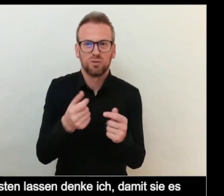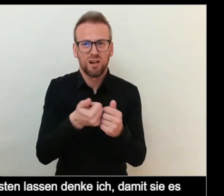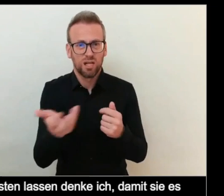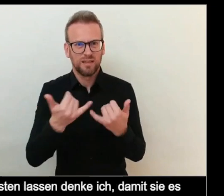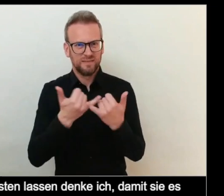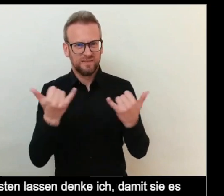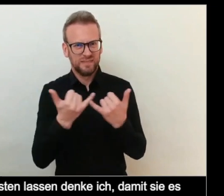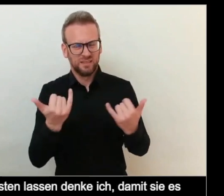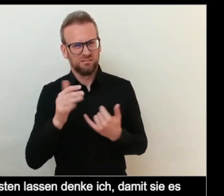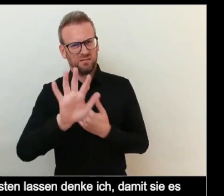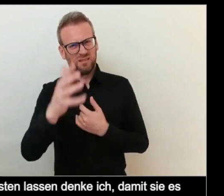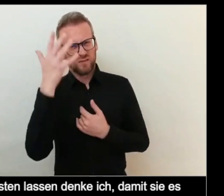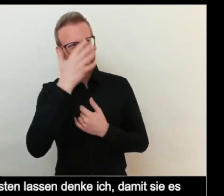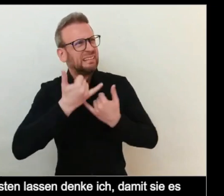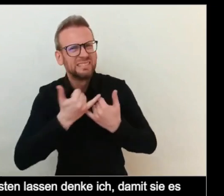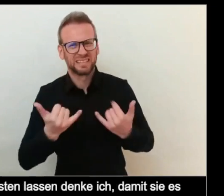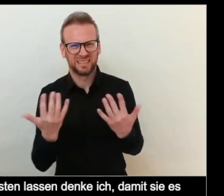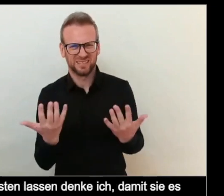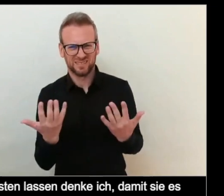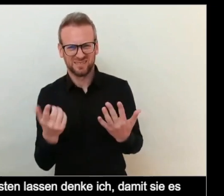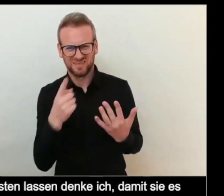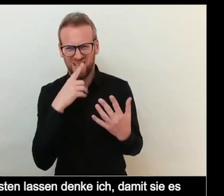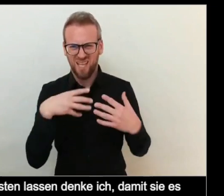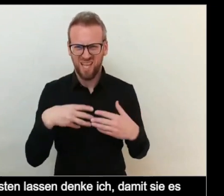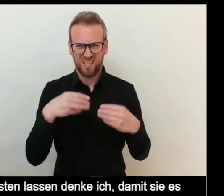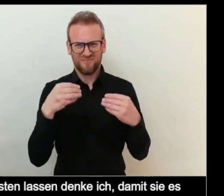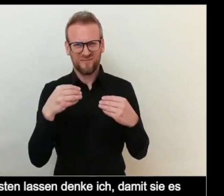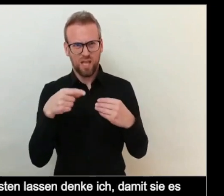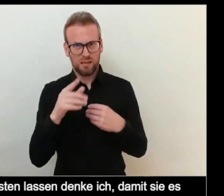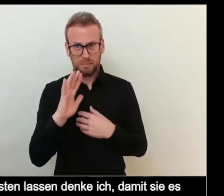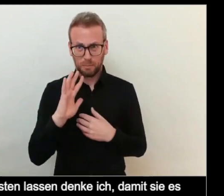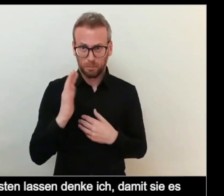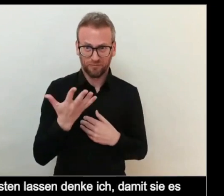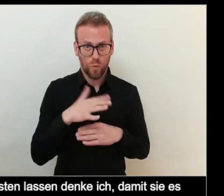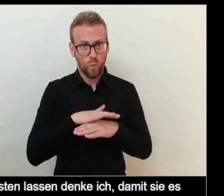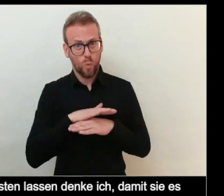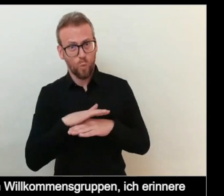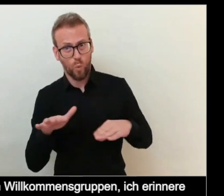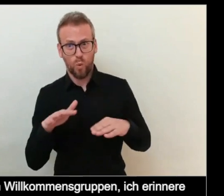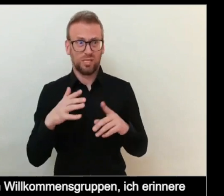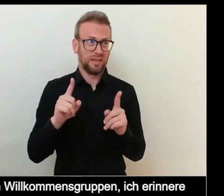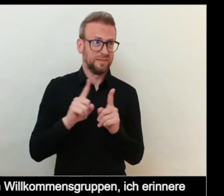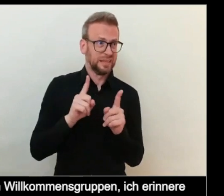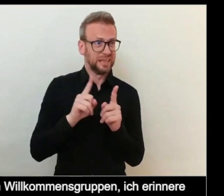wie wir weitermachen. Da sind Folgefragen dran geknüpft, die der Gesundheitsminister aber beantworten müsste dann.